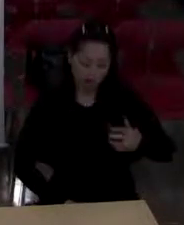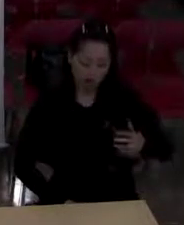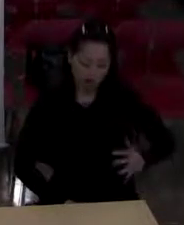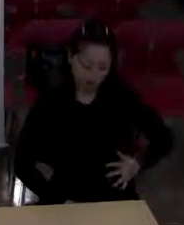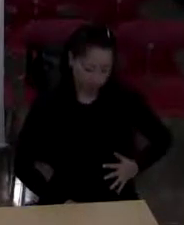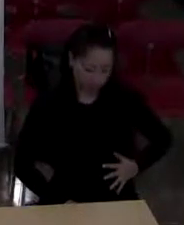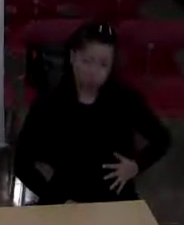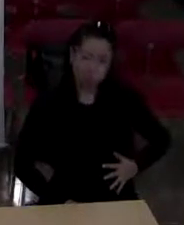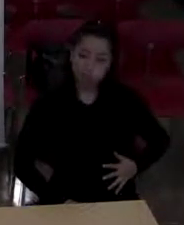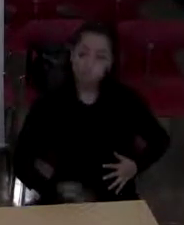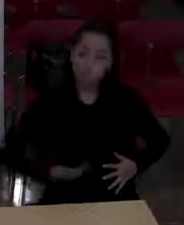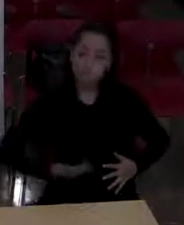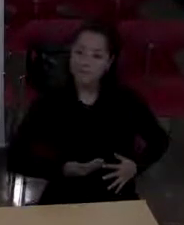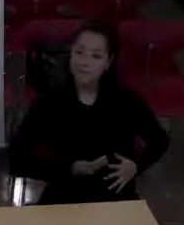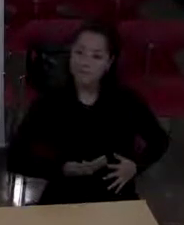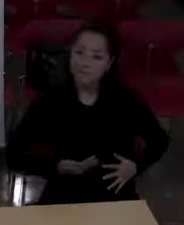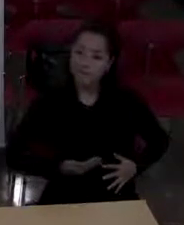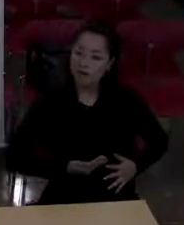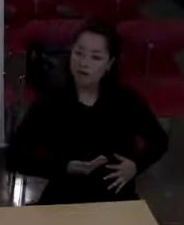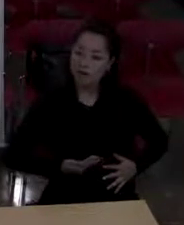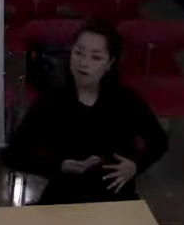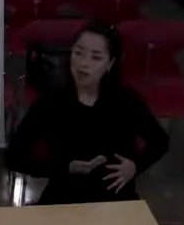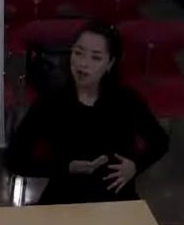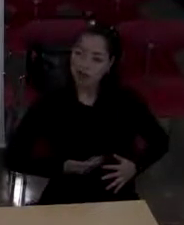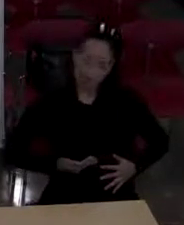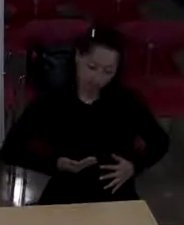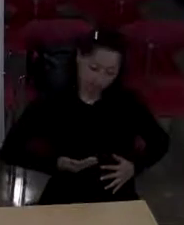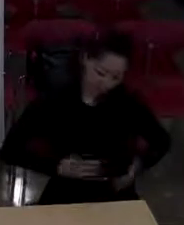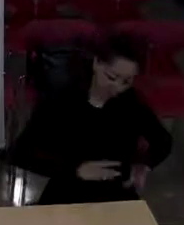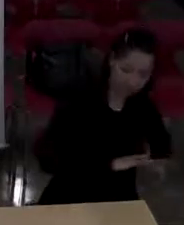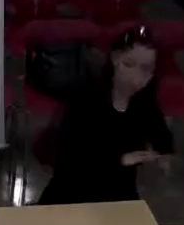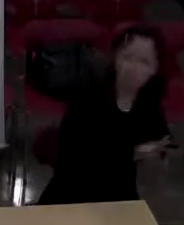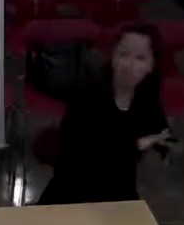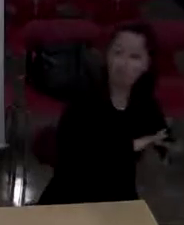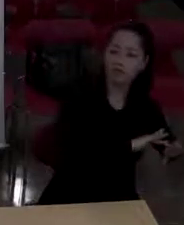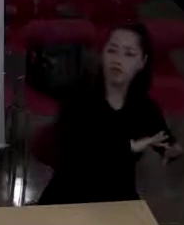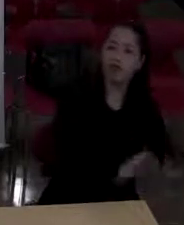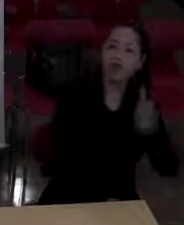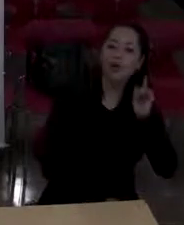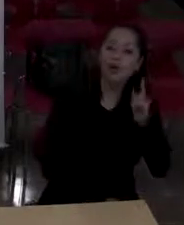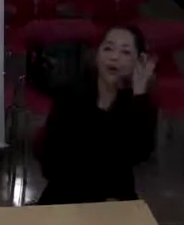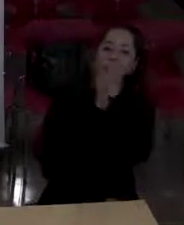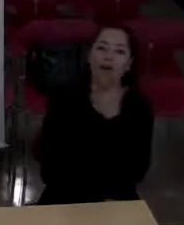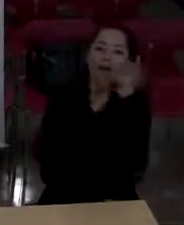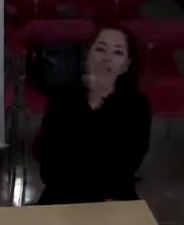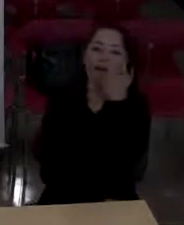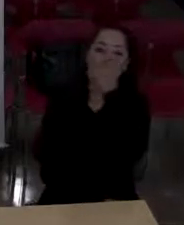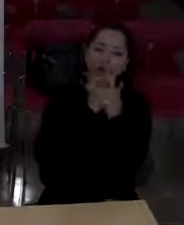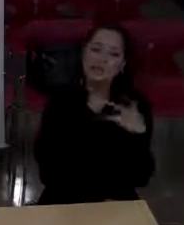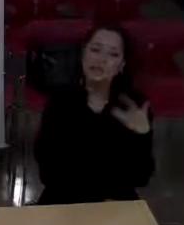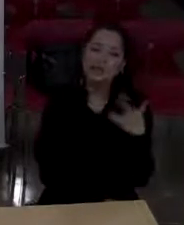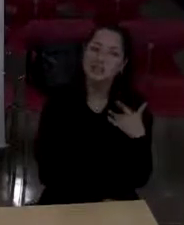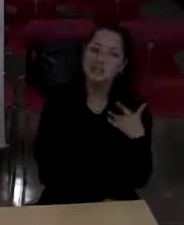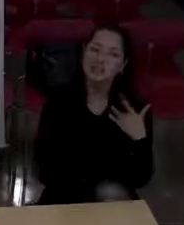ahí mismo se acercaba y acudía a buscar ese contacto. Vamos a mirar un segundo video.